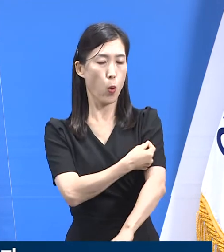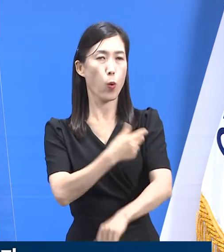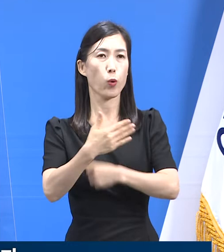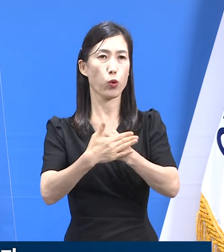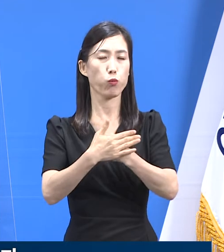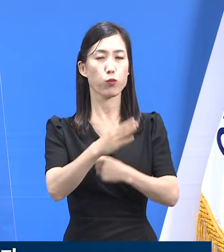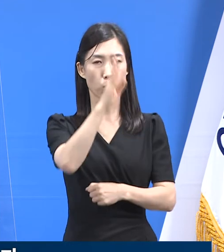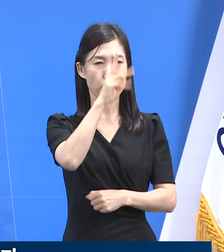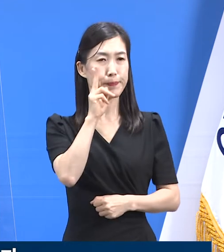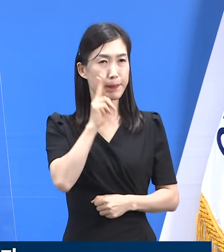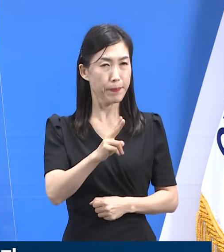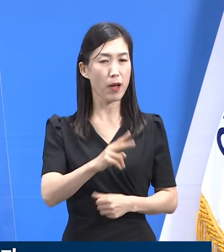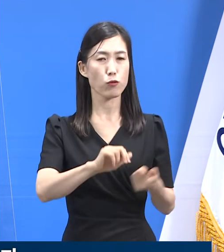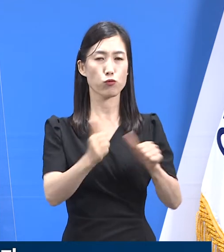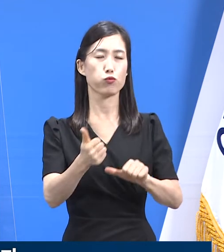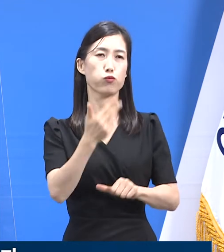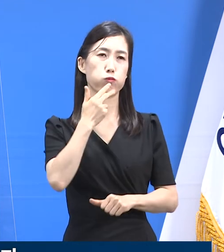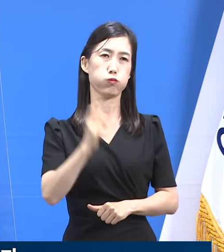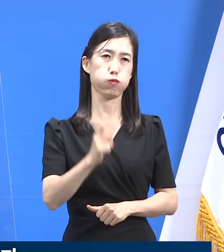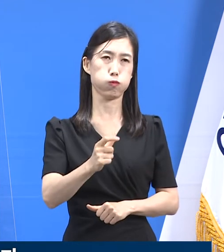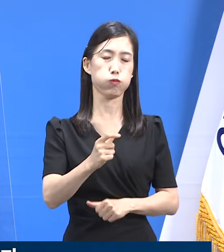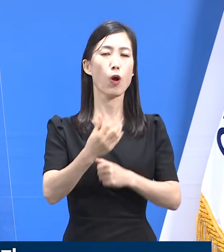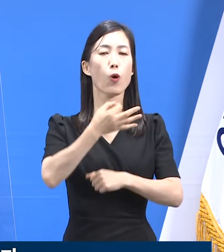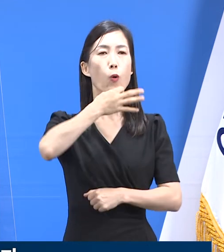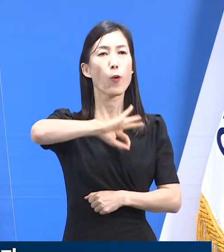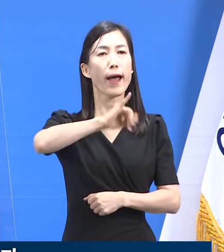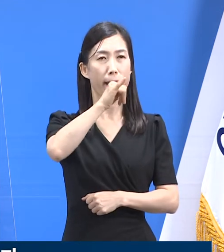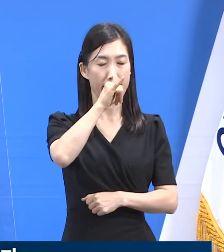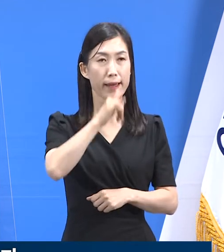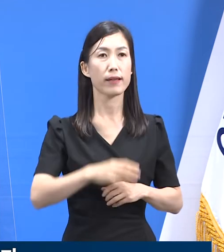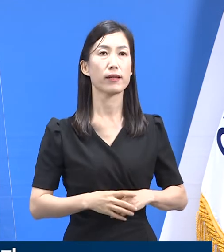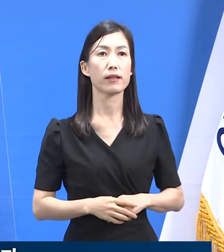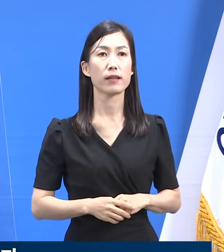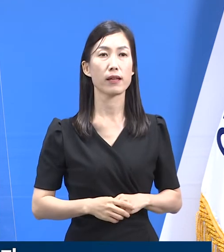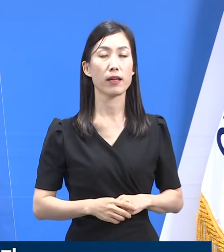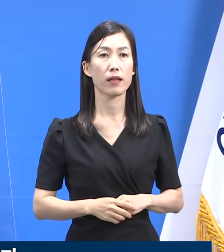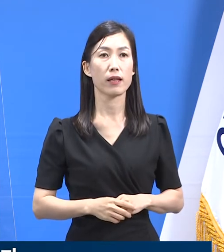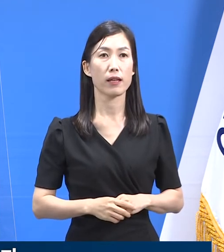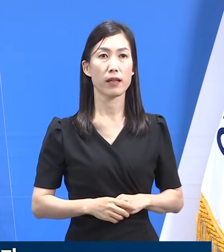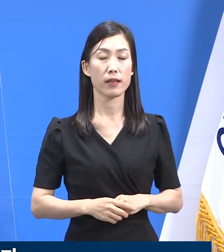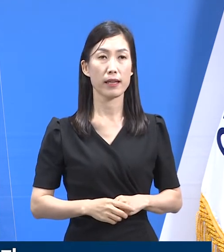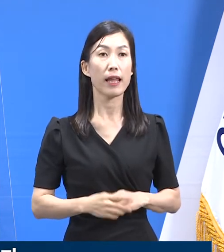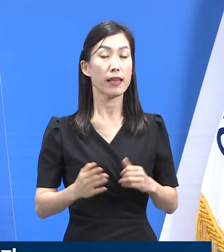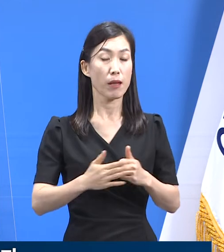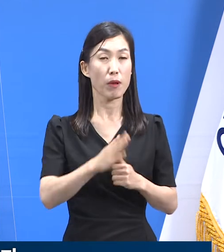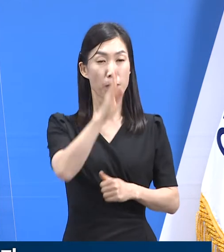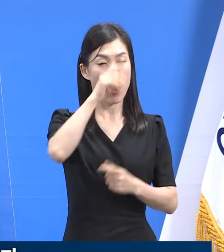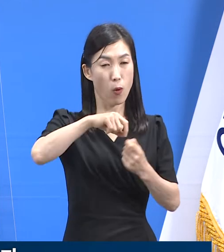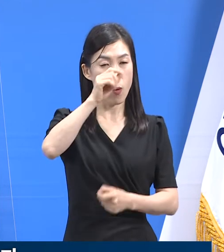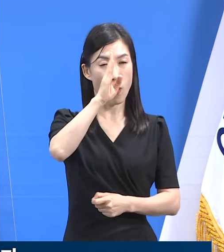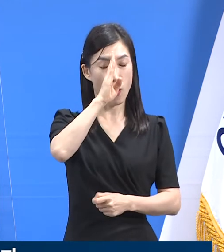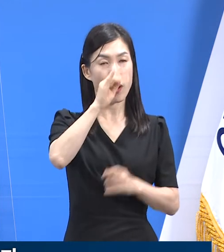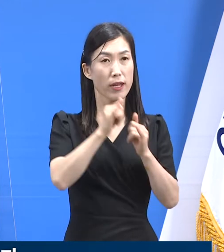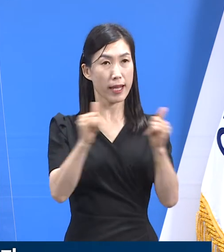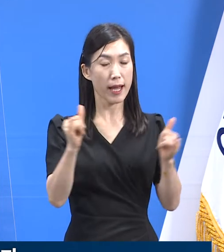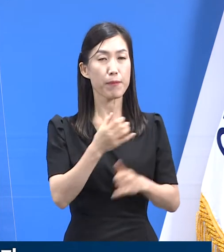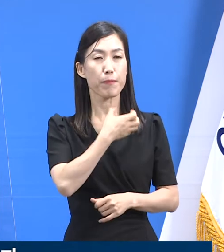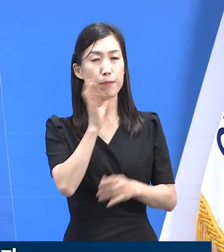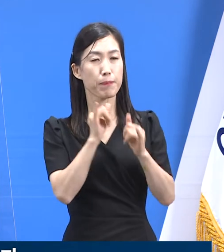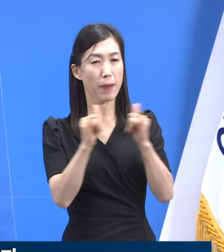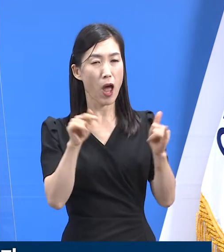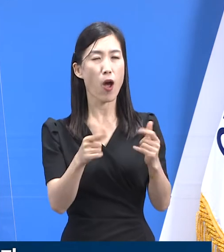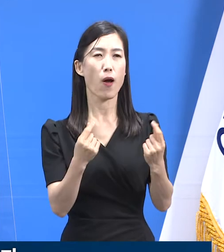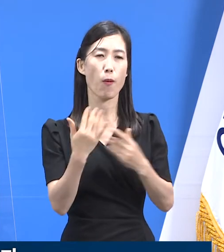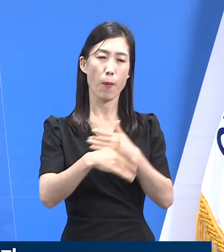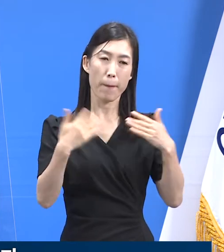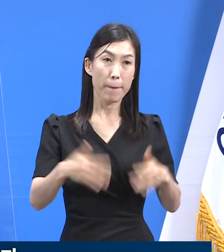치명률을 크게 줄여주는 효과가 있다는 것을 보여주는 결과입니다. 따라서 기저질환자나 고령층 등 고위험군의